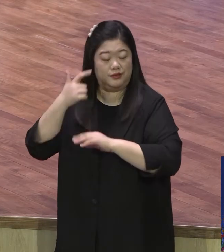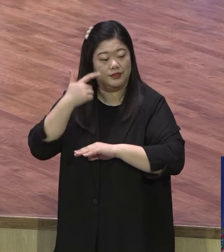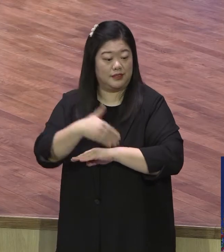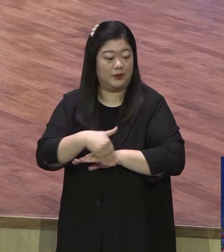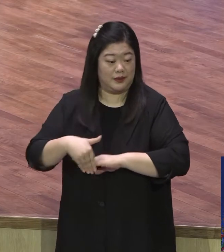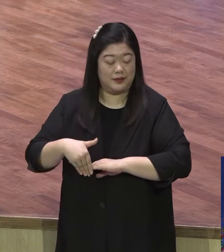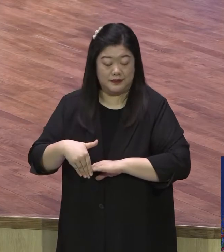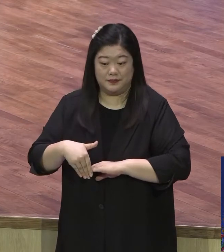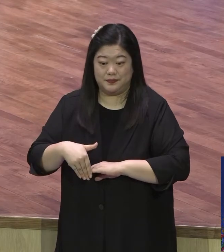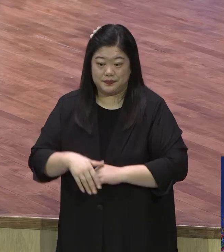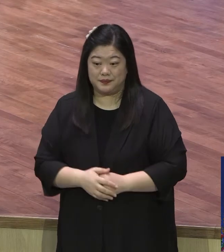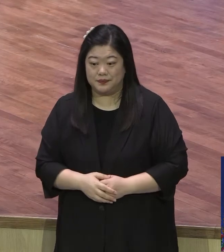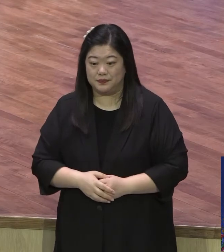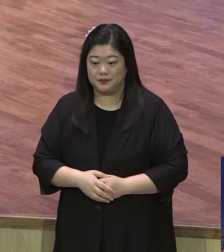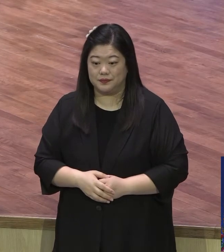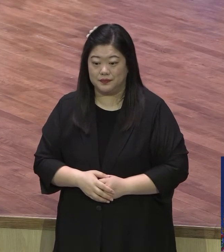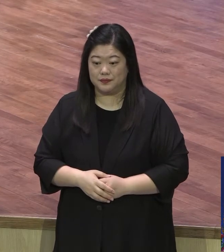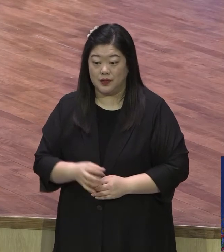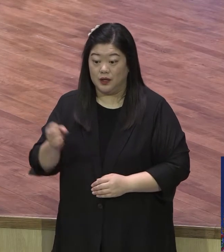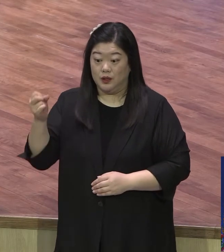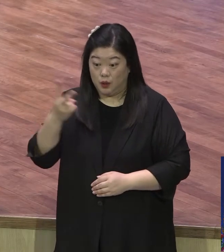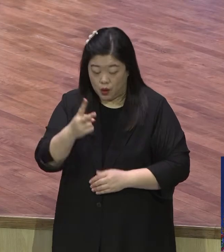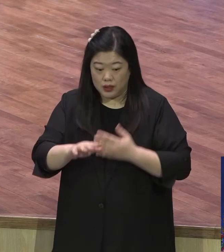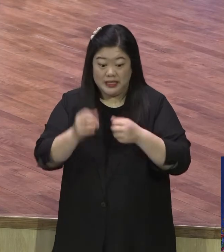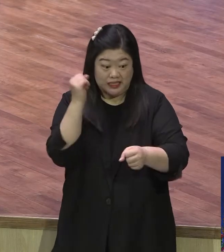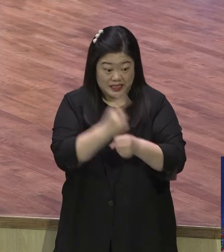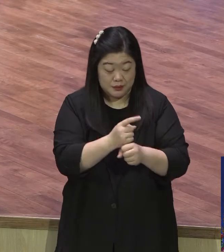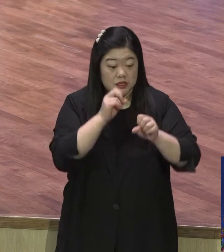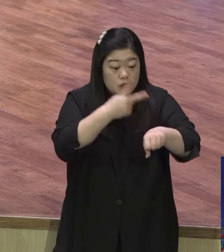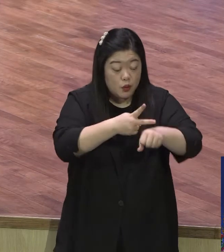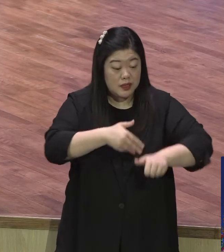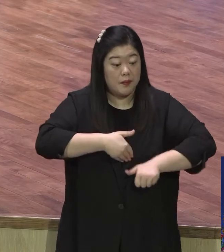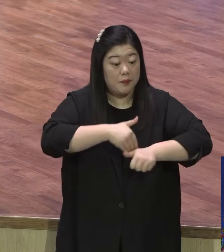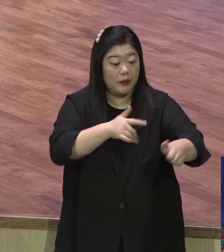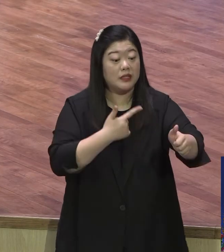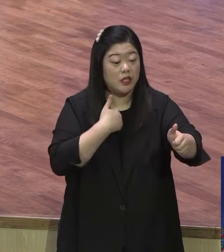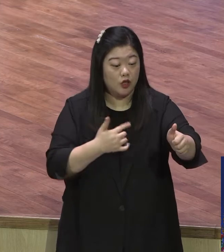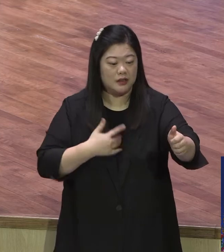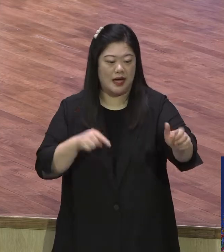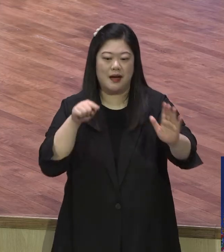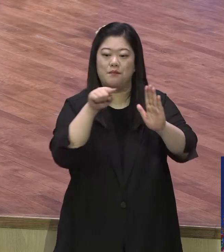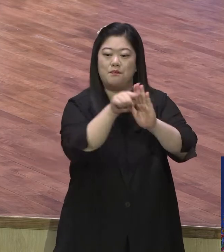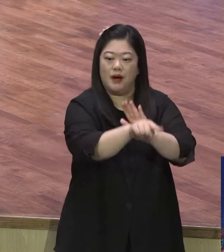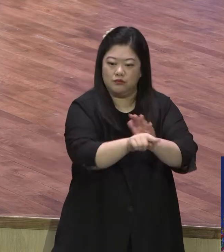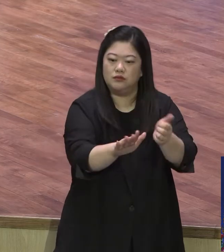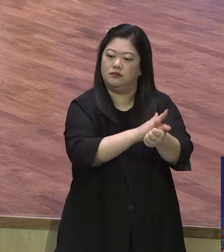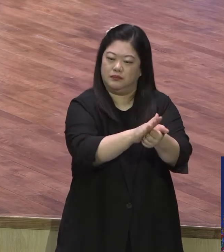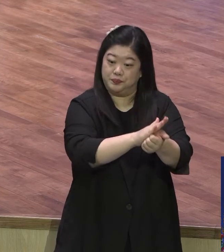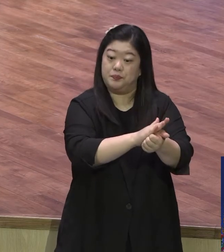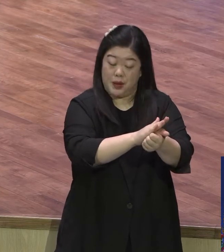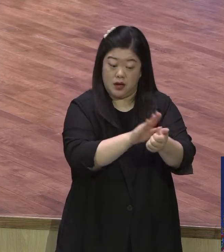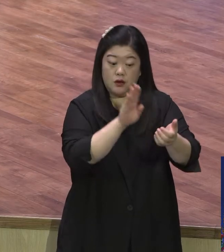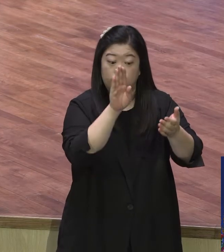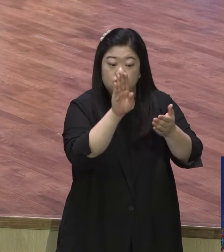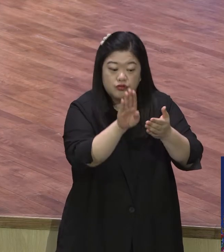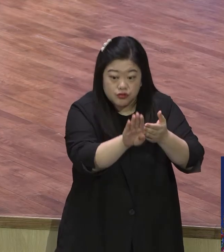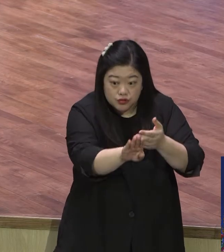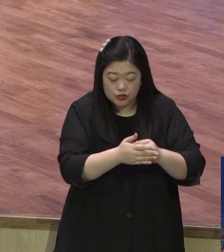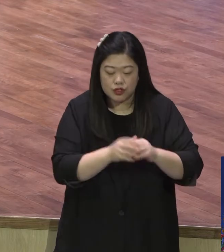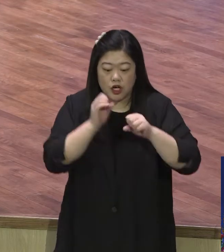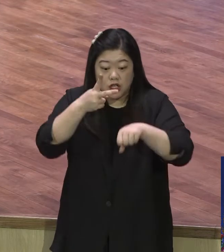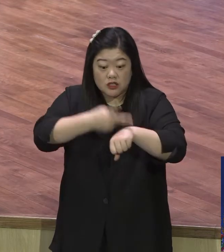또 새로운 성교지를 개척하여 제대로 된 성경적 전도운동을 제대로 펼쳐나가보자 현장에서 지금부터